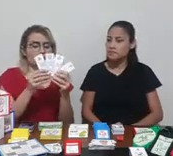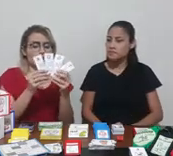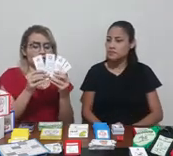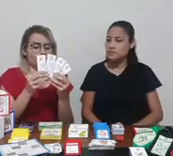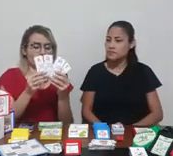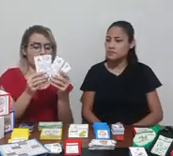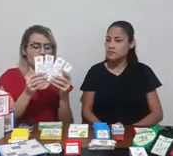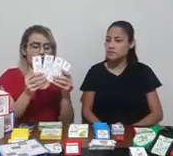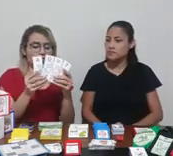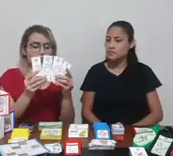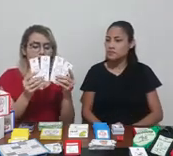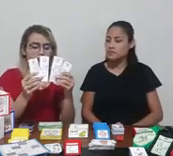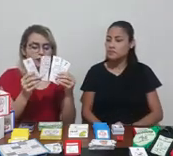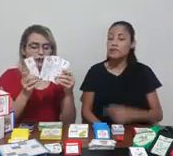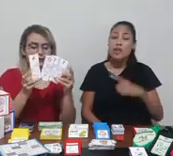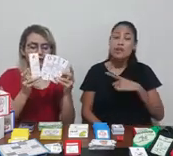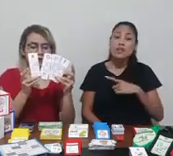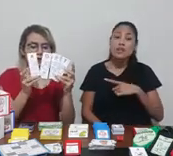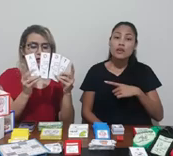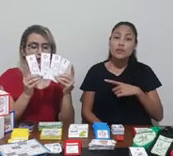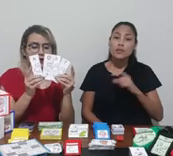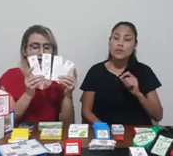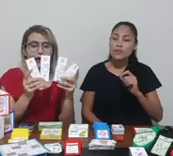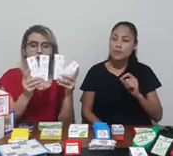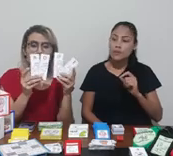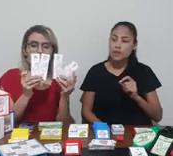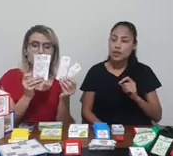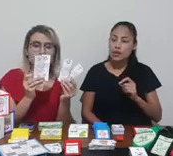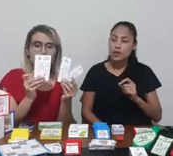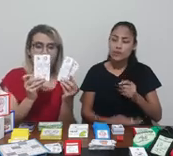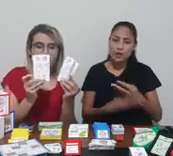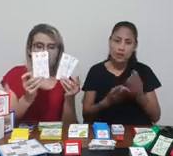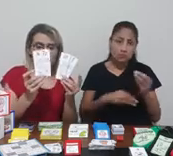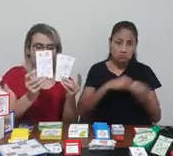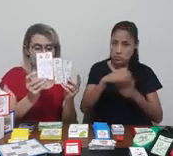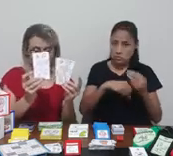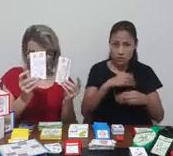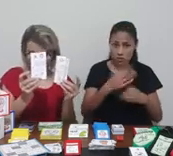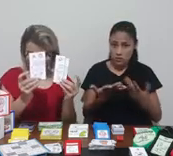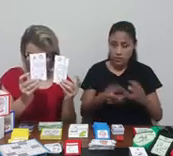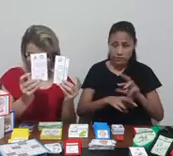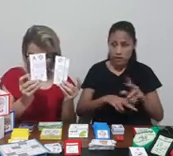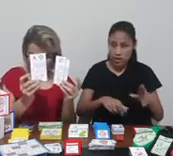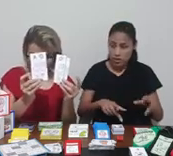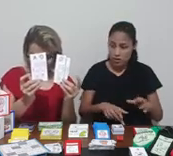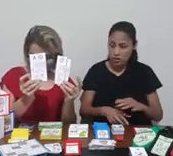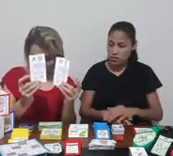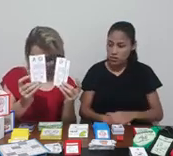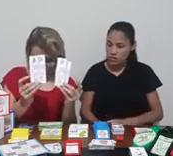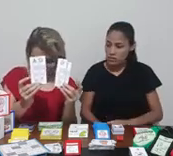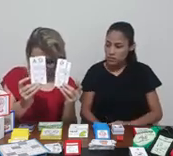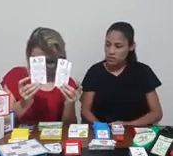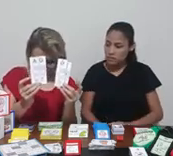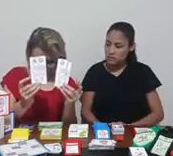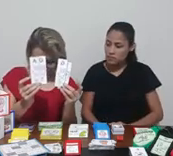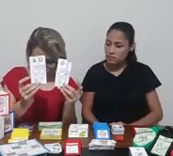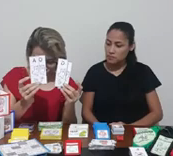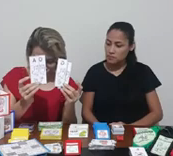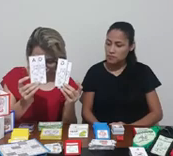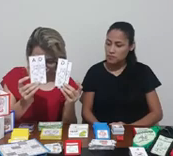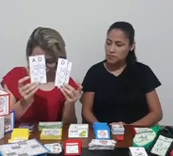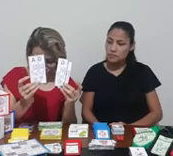Olha só, a gente tem aqui cartinhas misturadas, né? Deixa eu ver se tá dando para vocês verem.